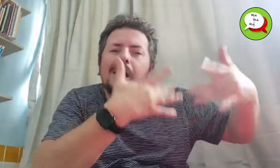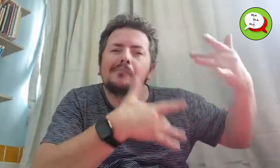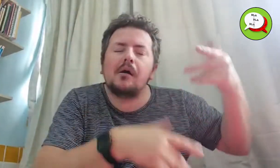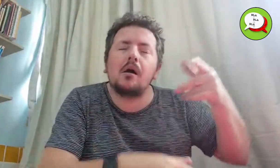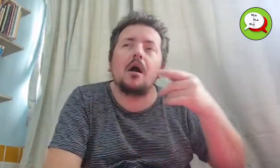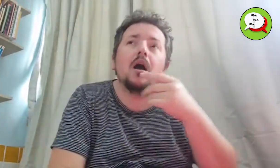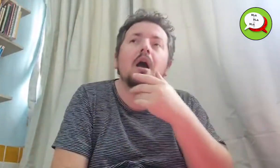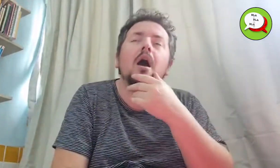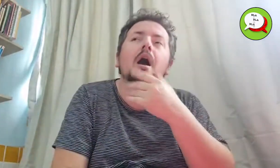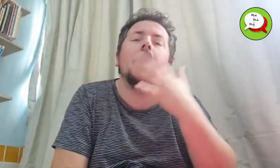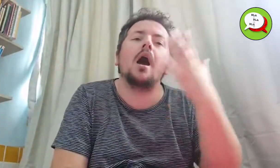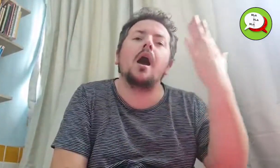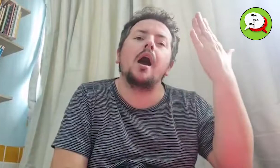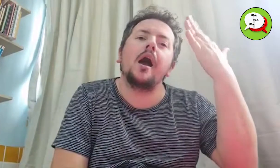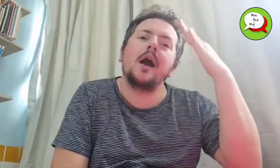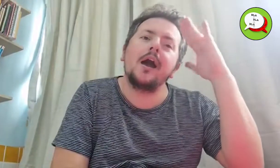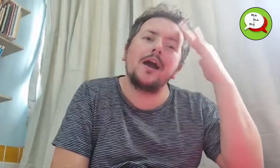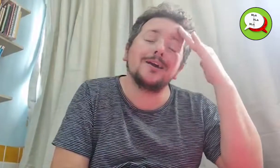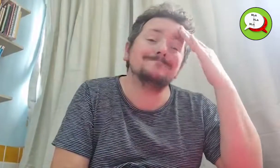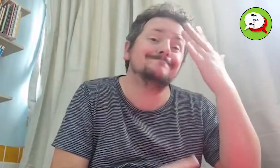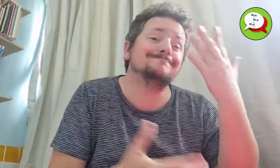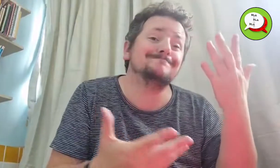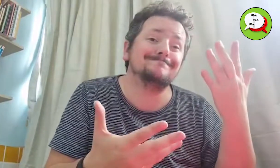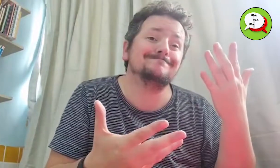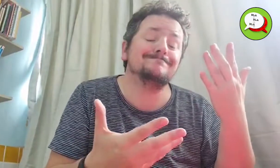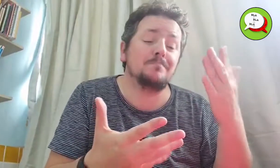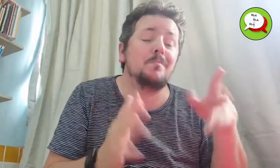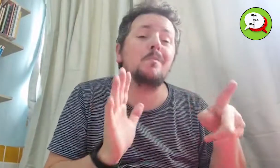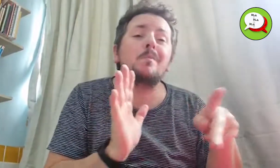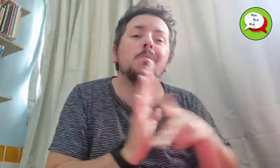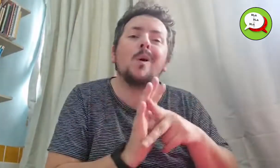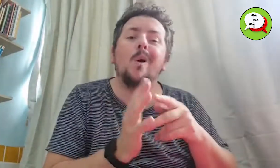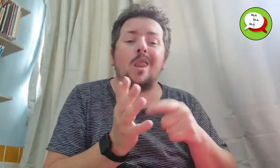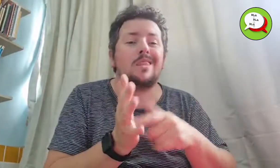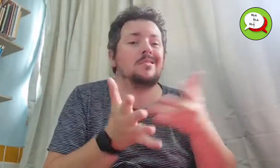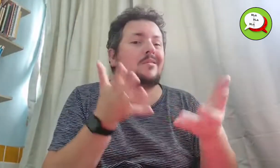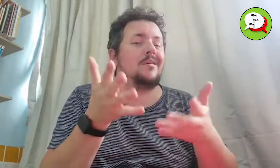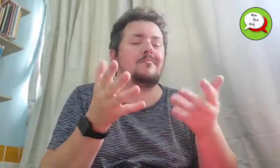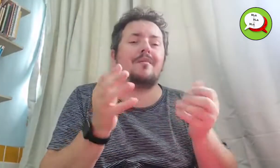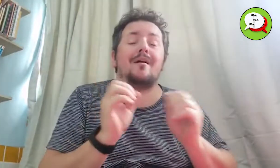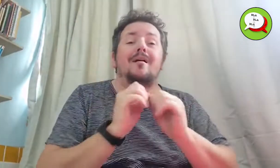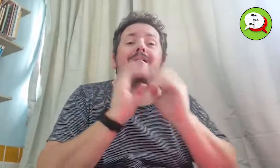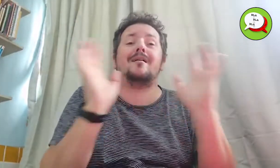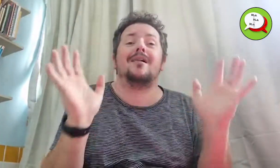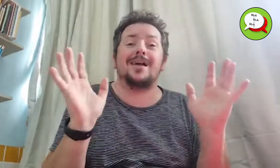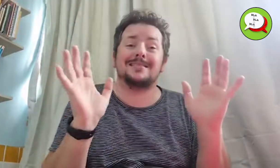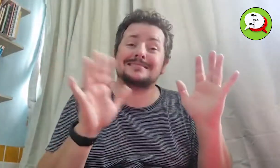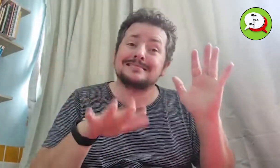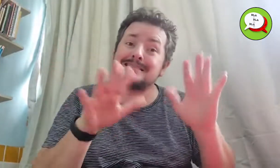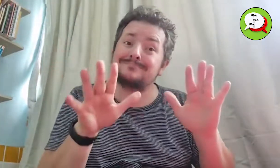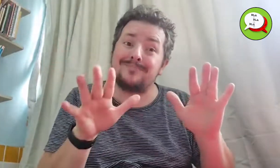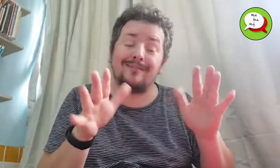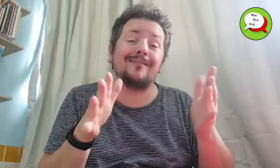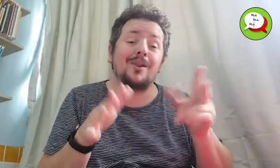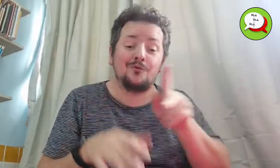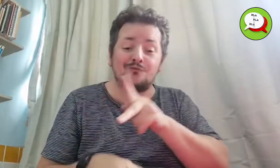uma explicação com que ele consiga entender, porque a língua de sinais é uma língua de sinais clara. E o professor, quando